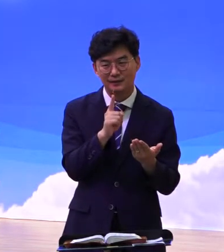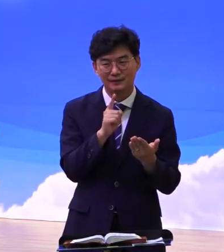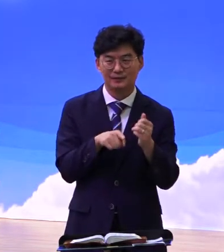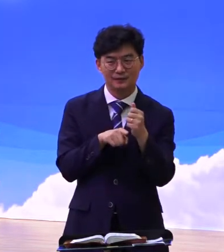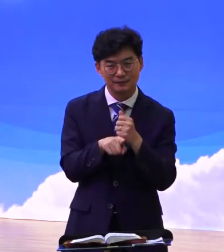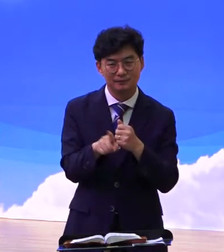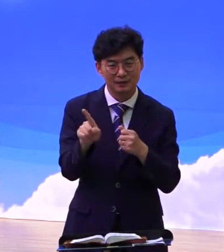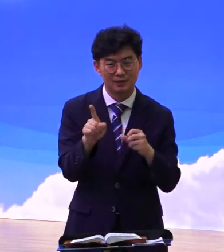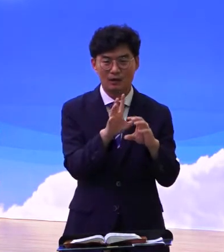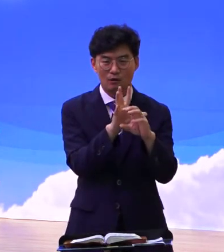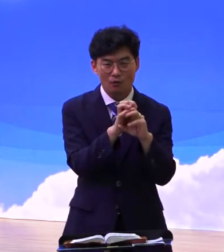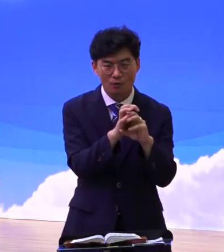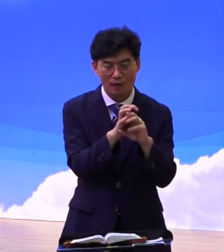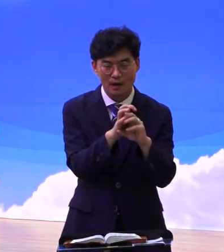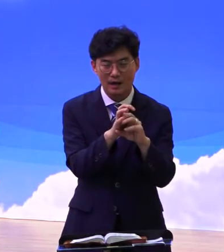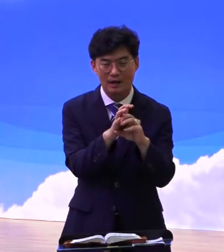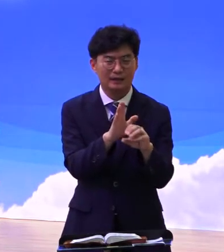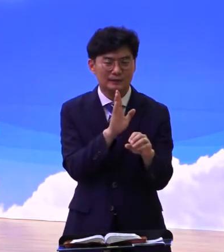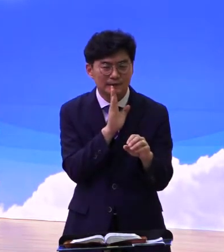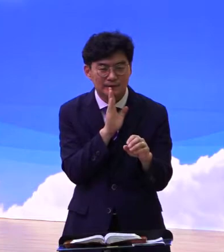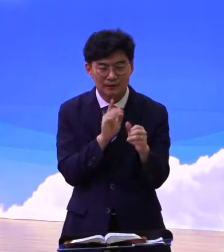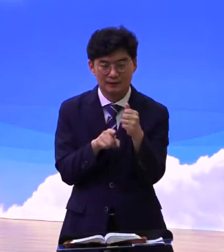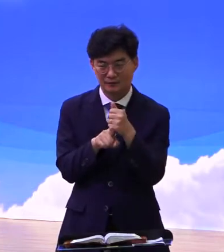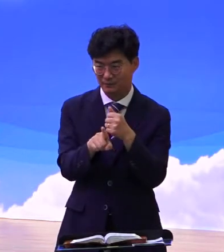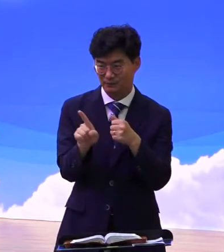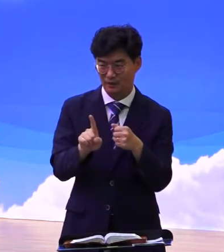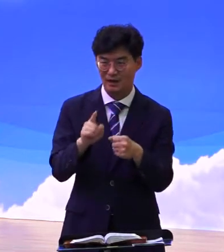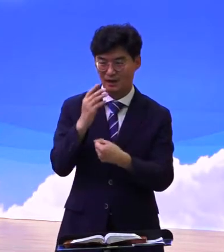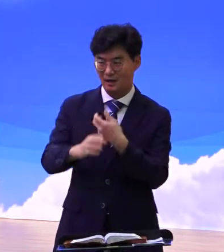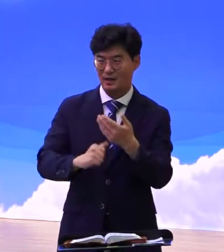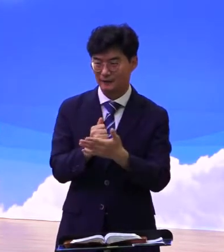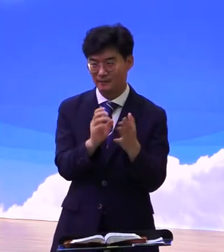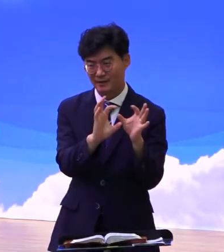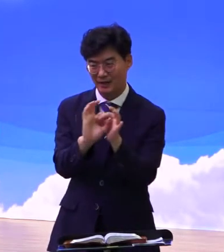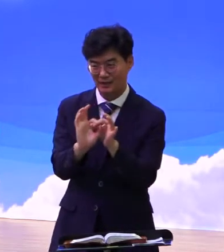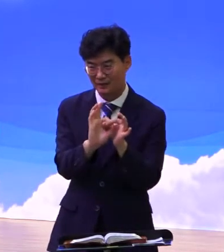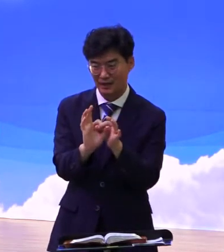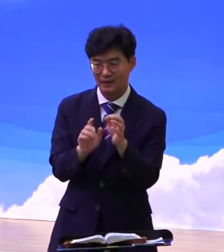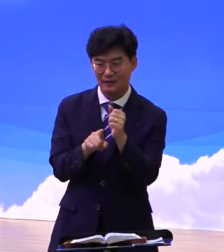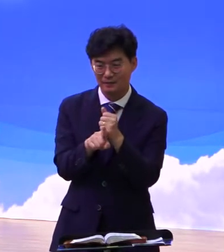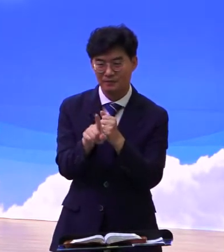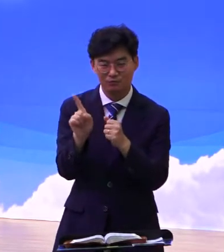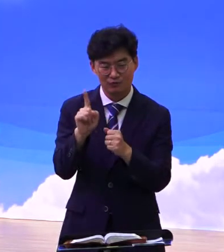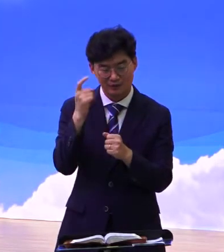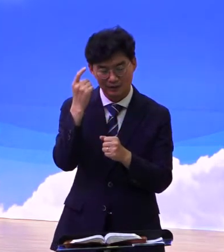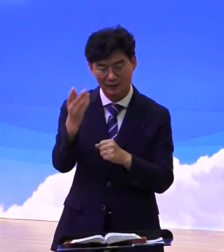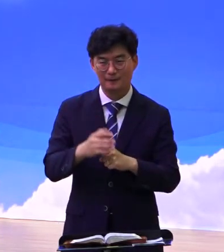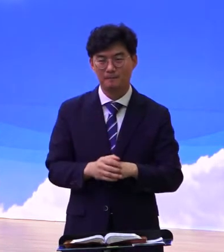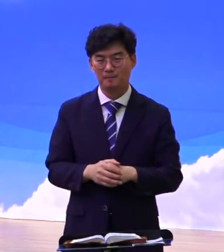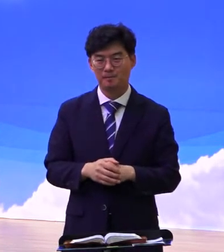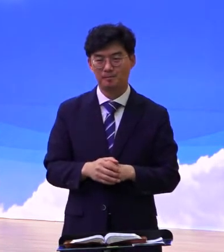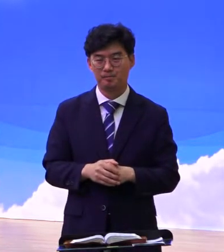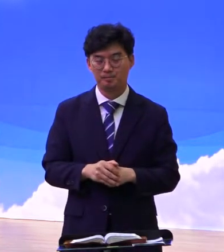무엇일까? 하나님의 뜻, 하나님의 메시지는 무엇인가? 이거에 대해서 고민하실 겁니다.